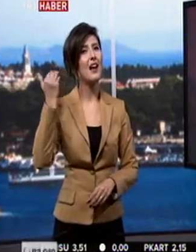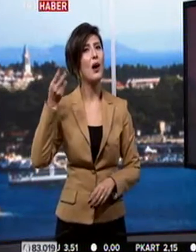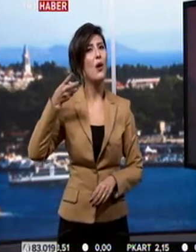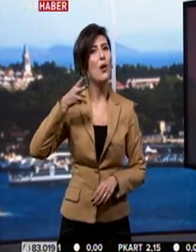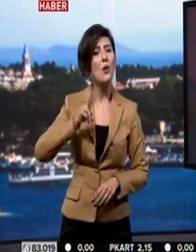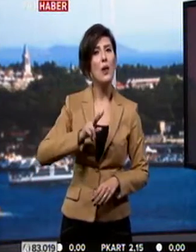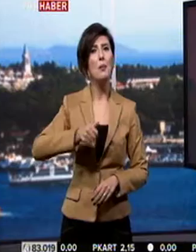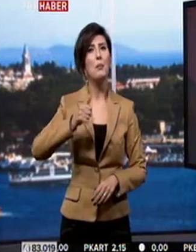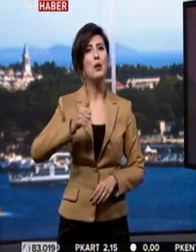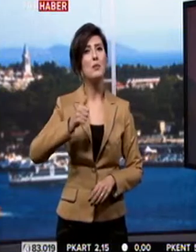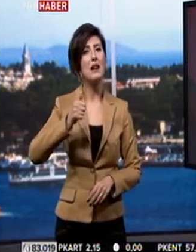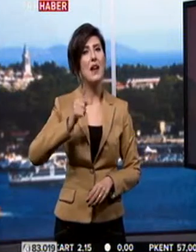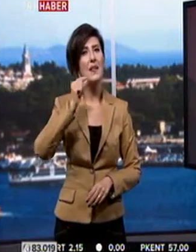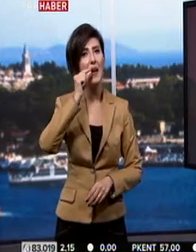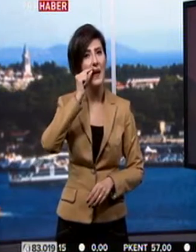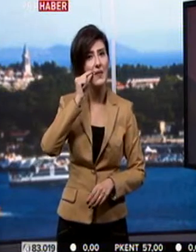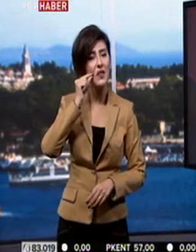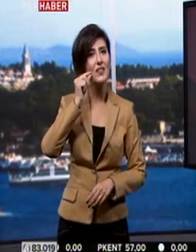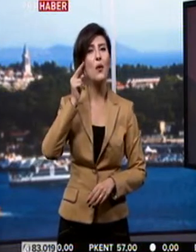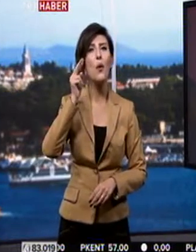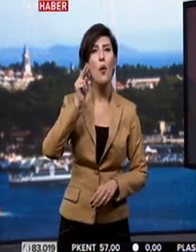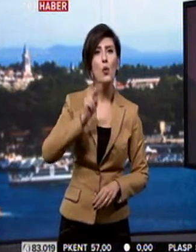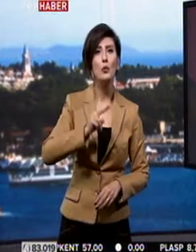Merhum başbakanlardan Bülent